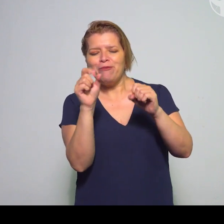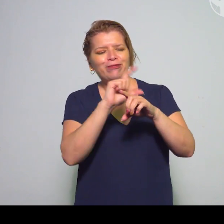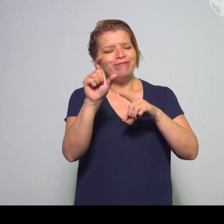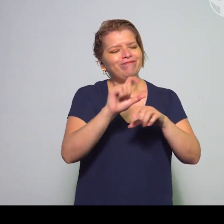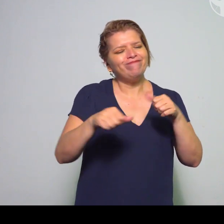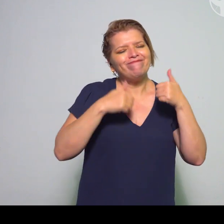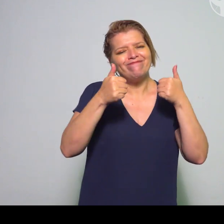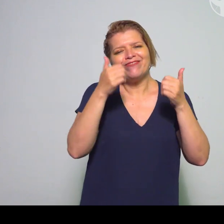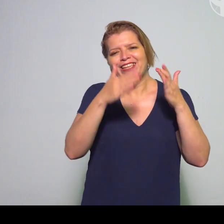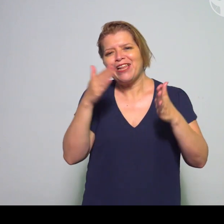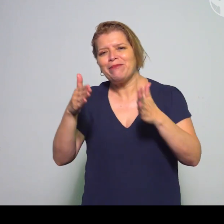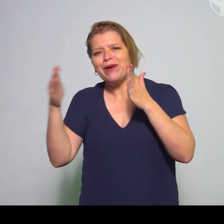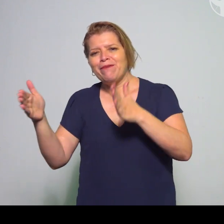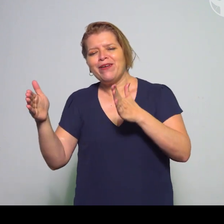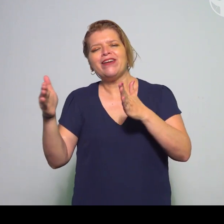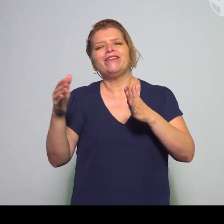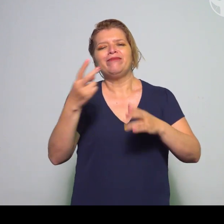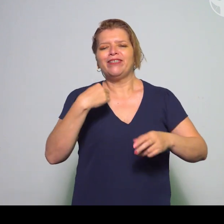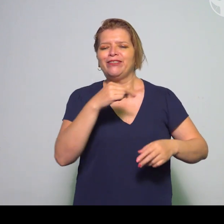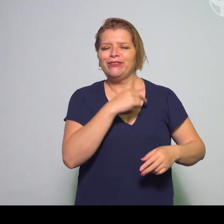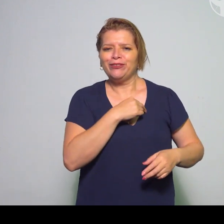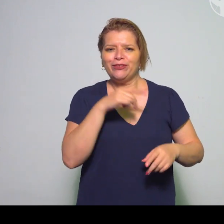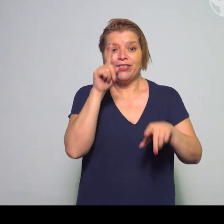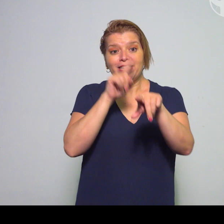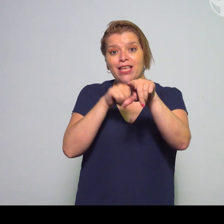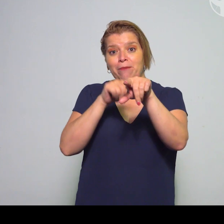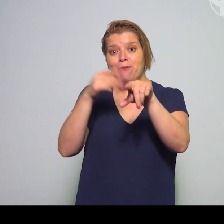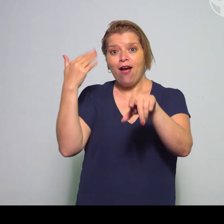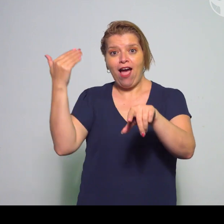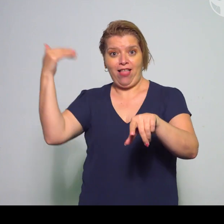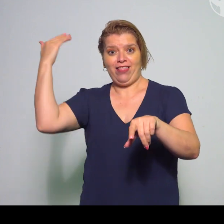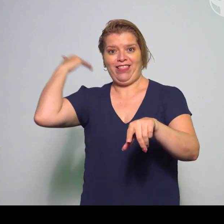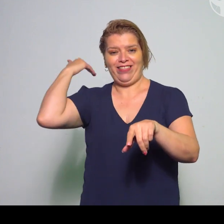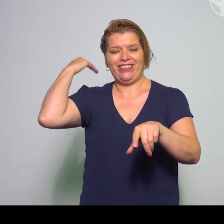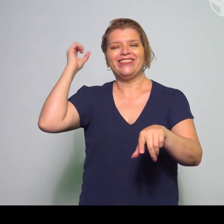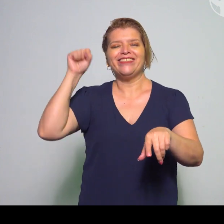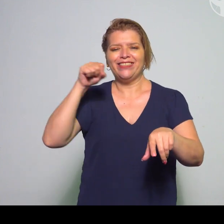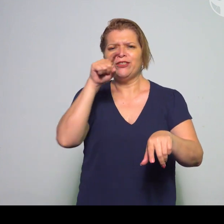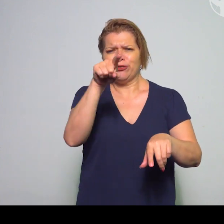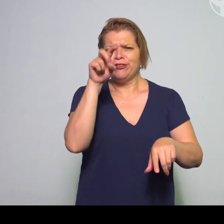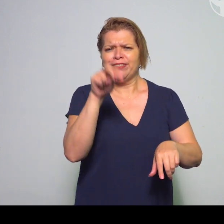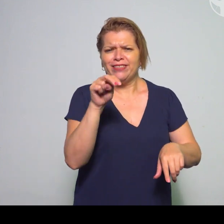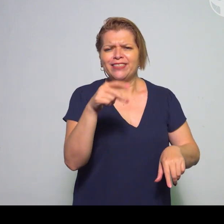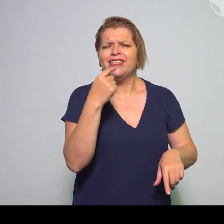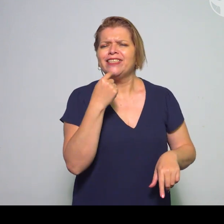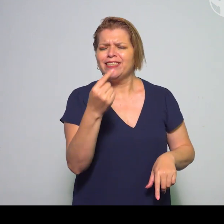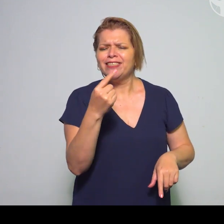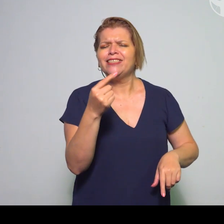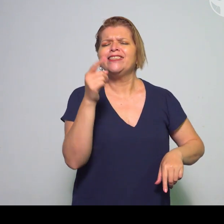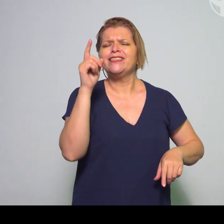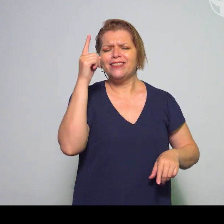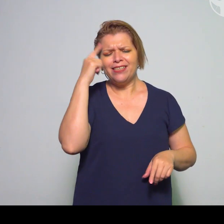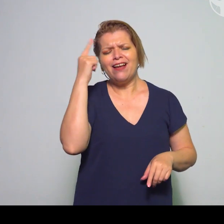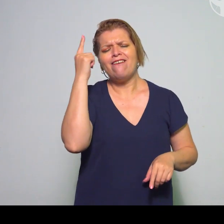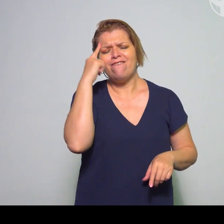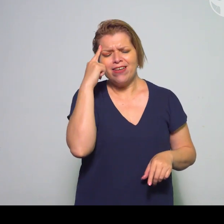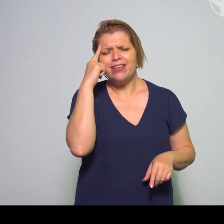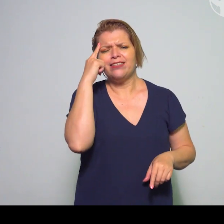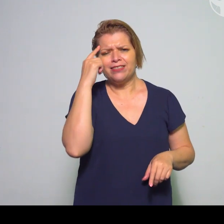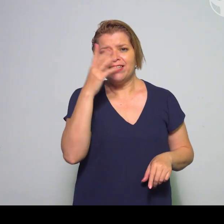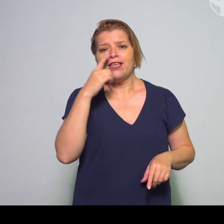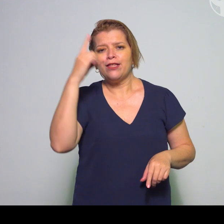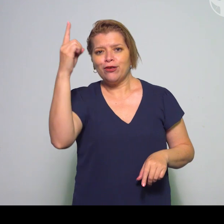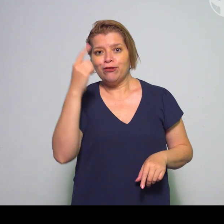buenas que preparó para nosotros tiempo atrás. Necesitas saber qué dice Dios de